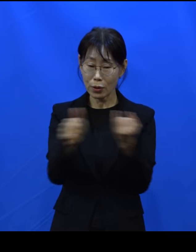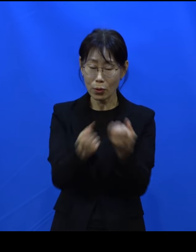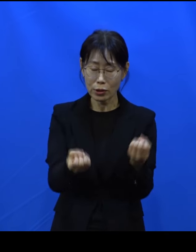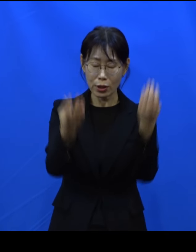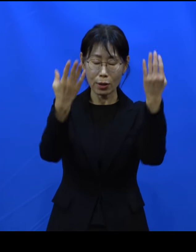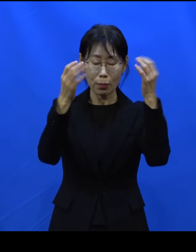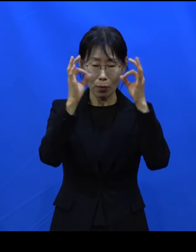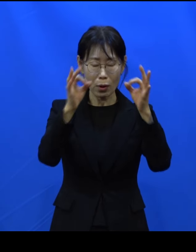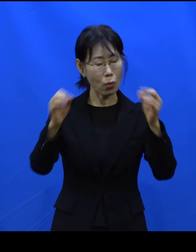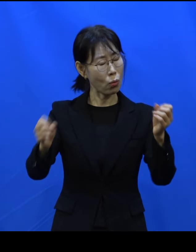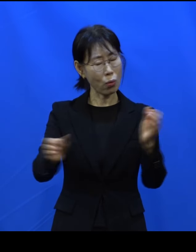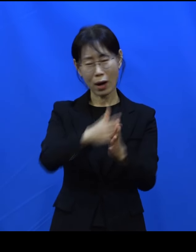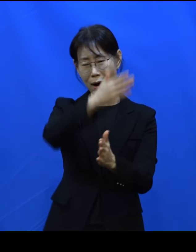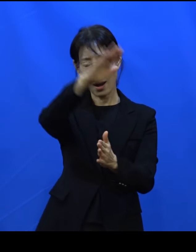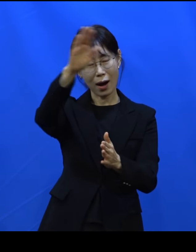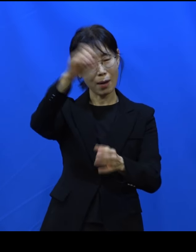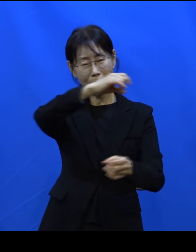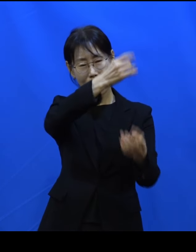위험해요.